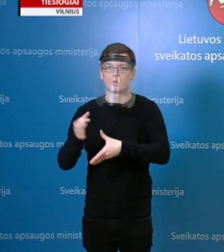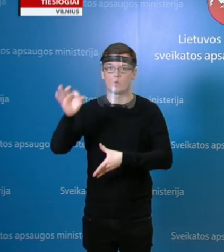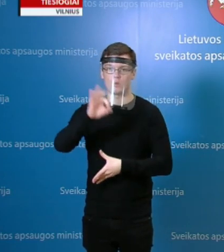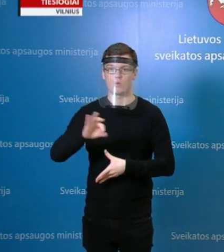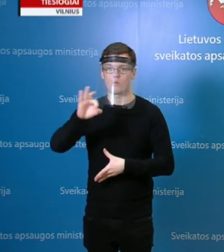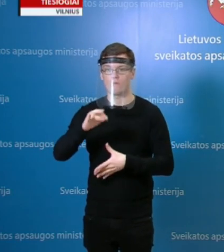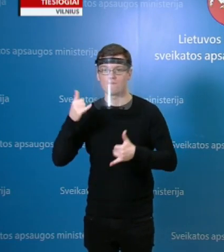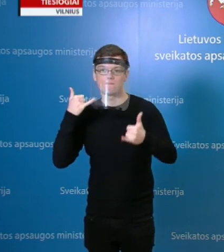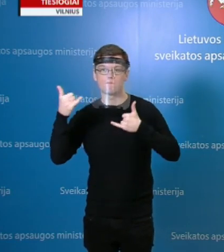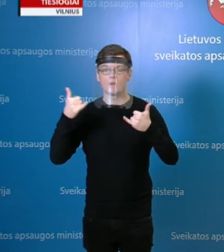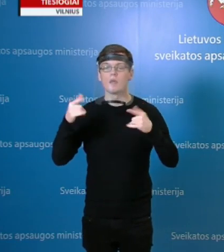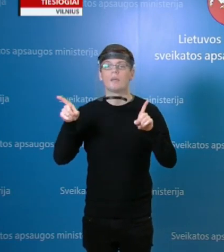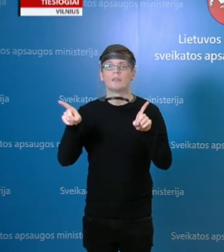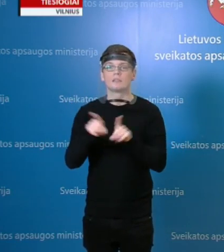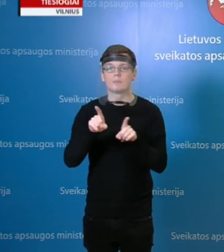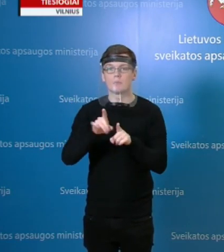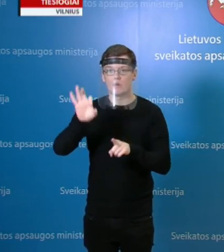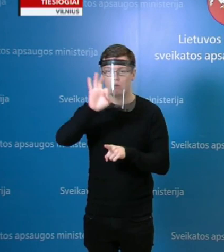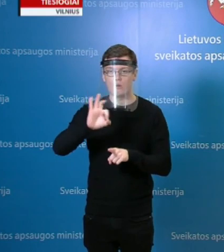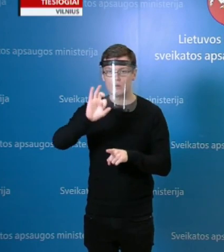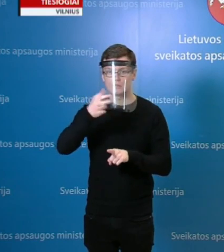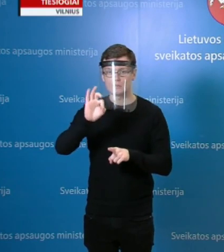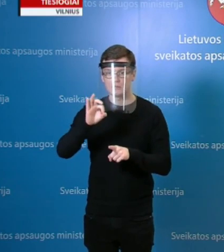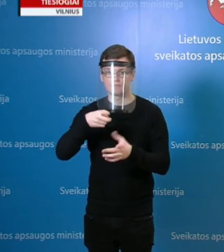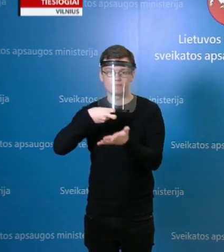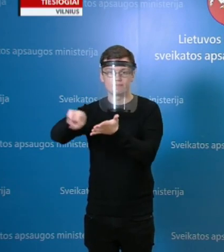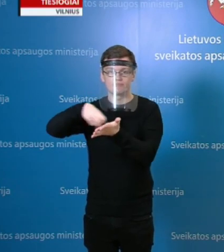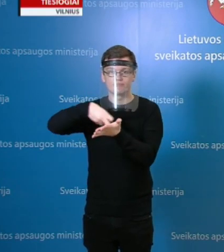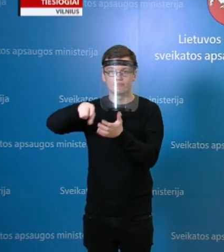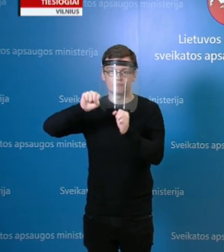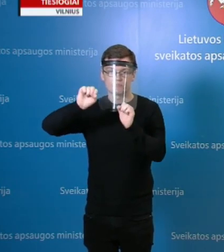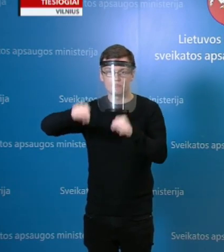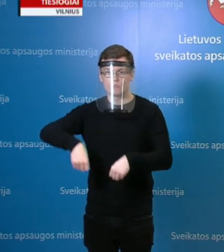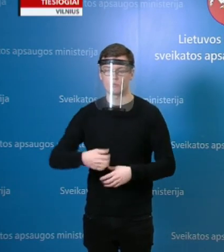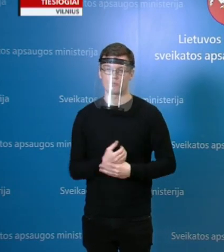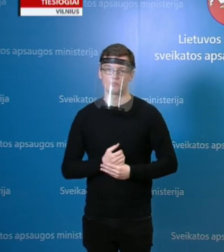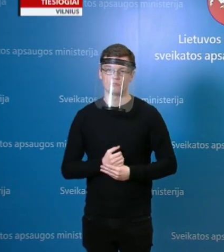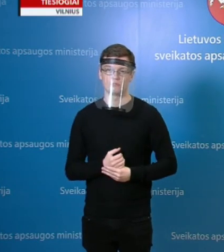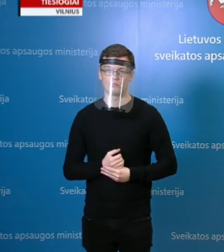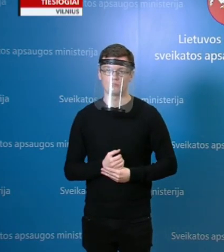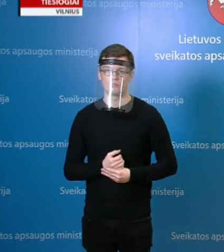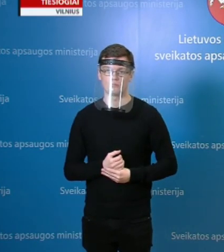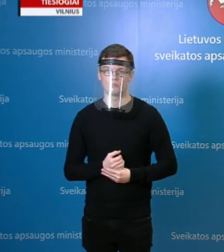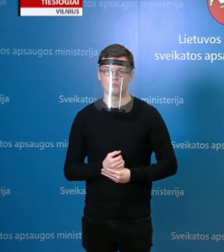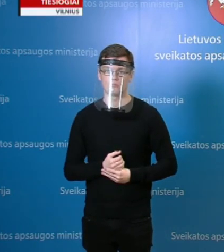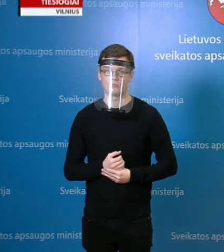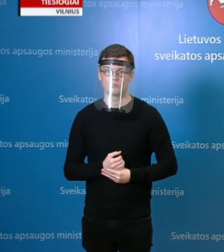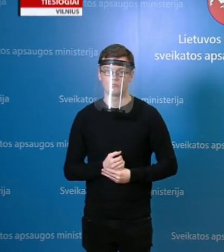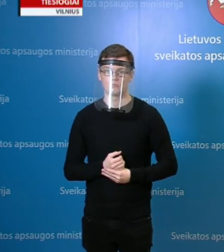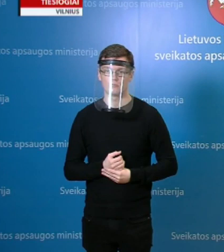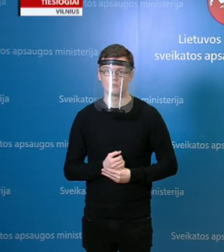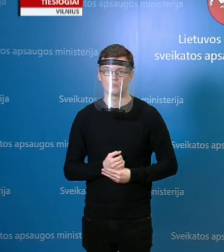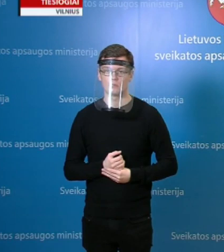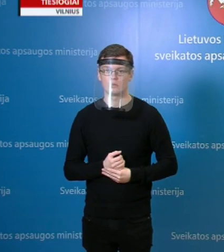uždavimą susirašinėjant per vadinamus čatus, kuomet ne kiekvienam asmeniui yra